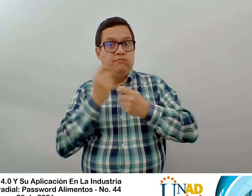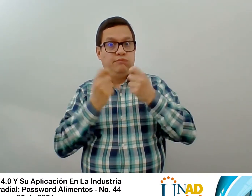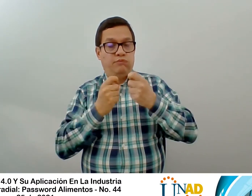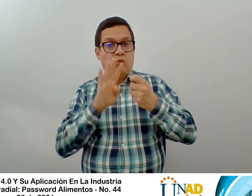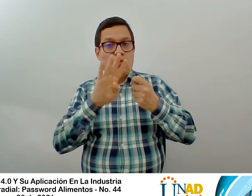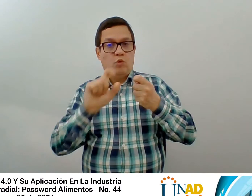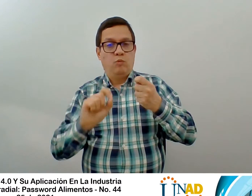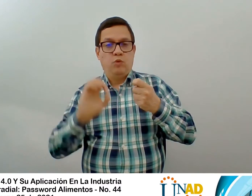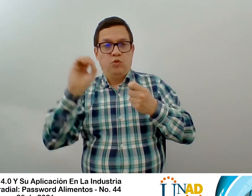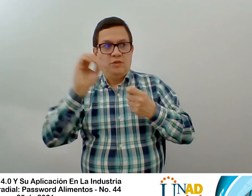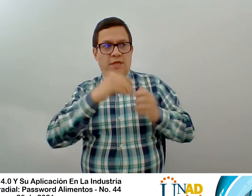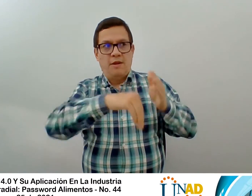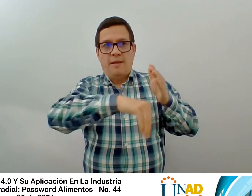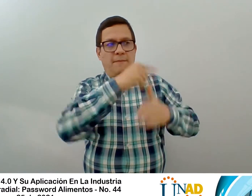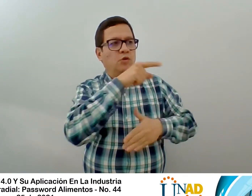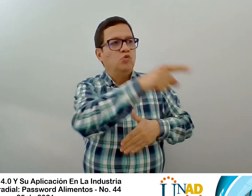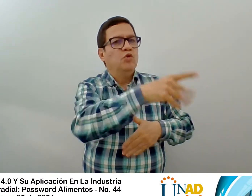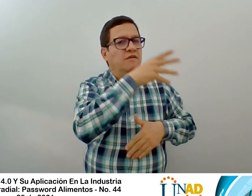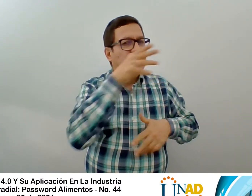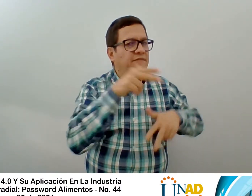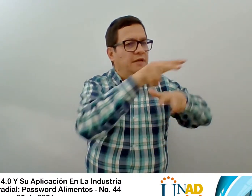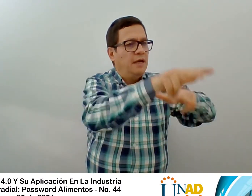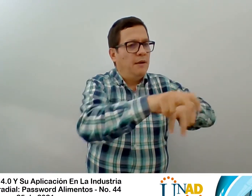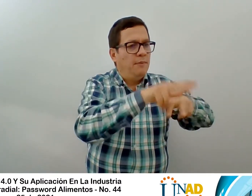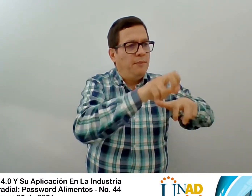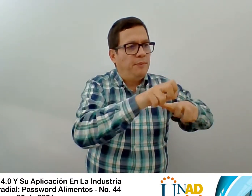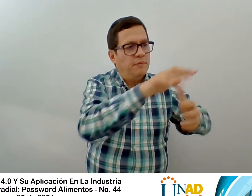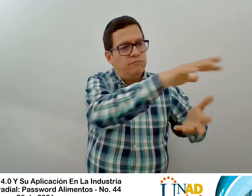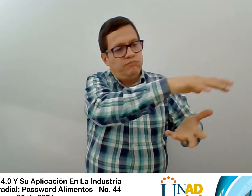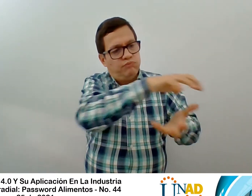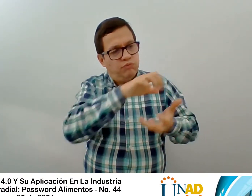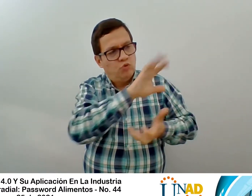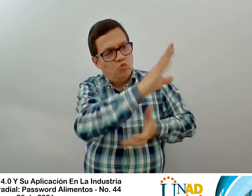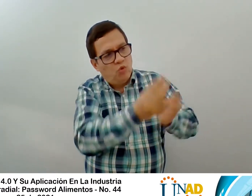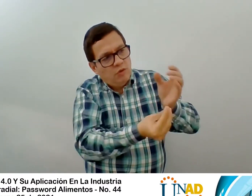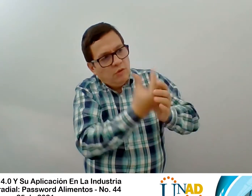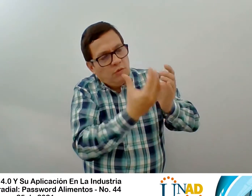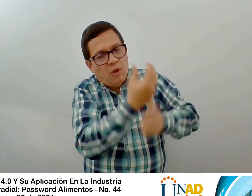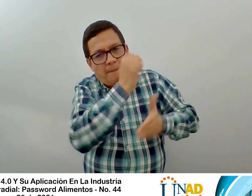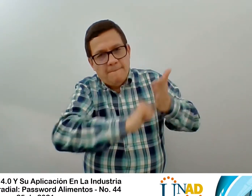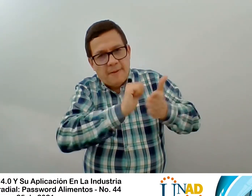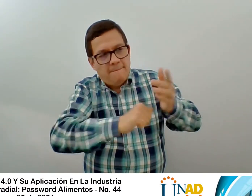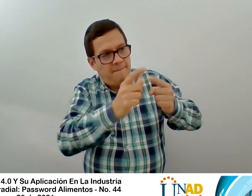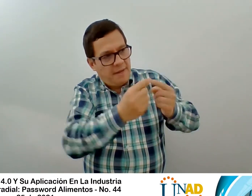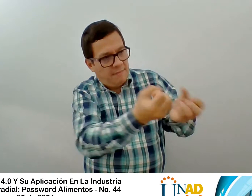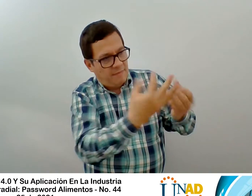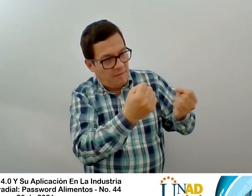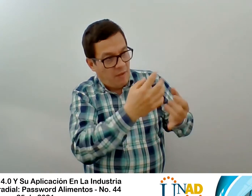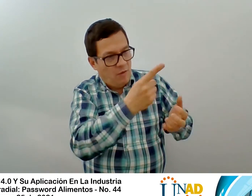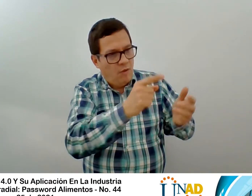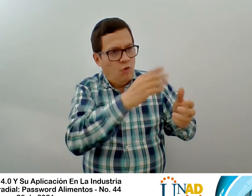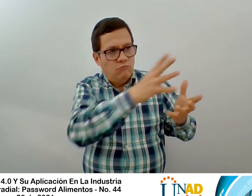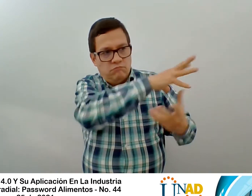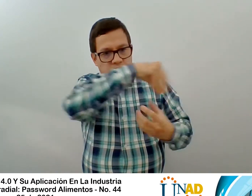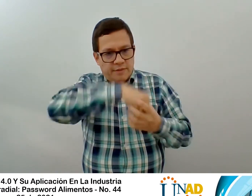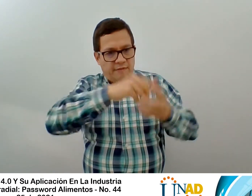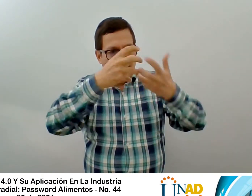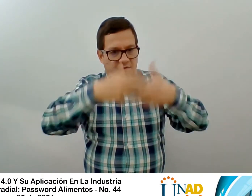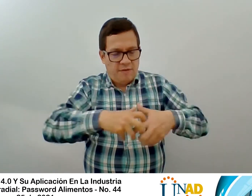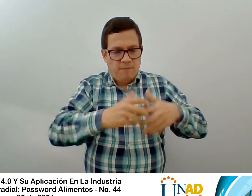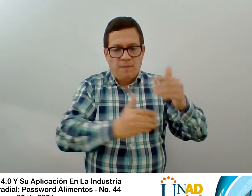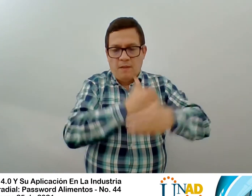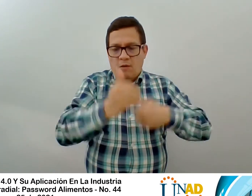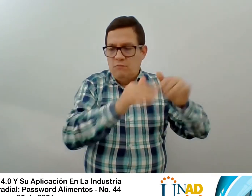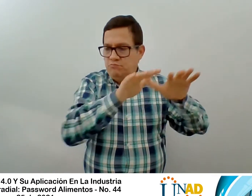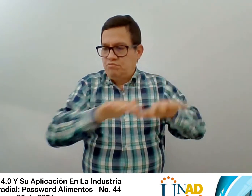industria 4.0 vamos a impactar desde el productor o en este caso, el generador de las materias primas hasta